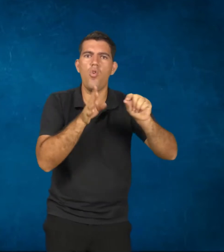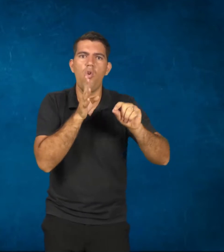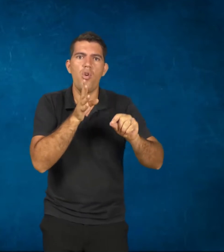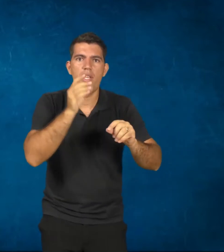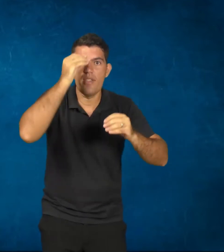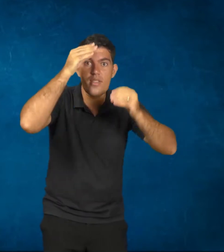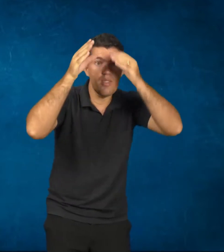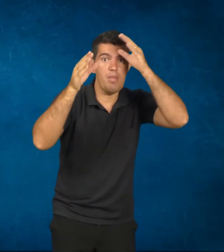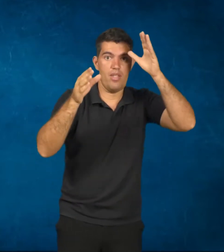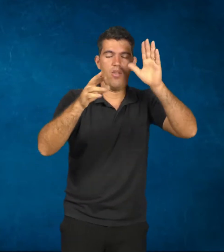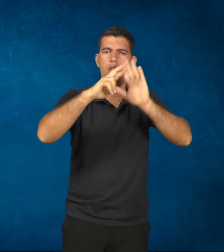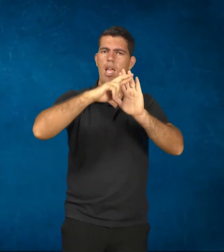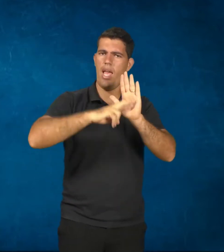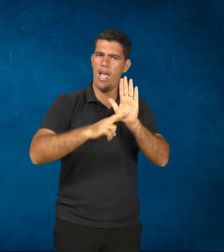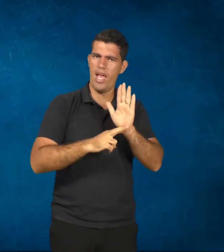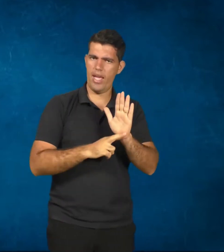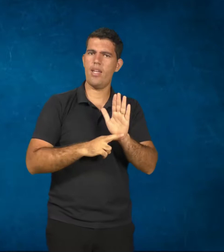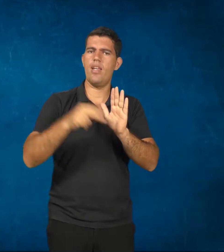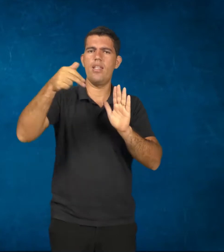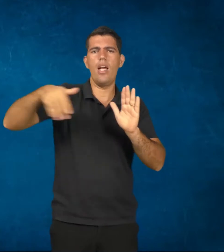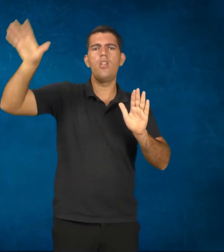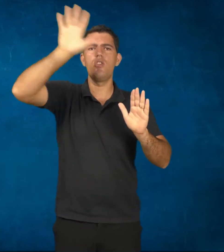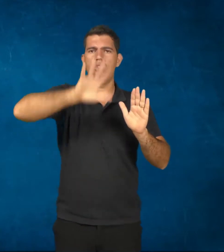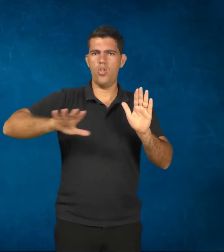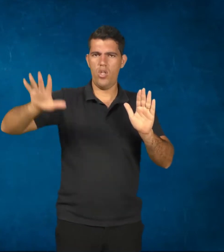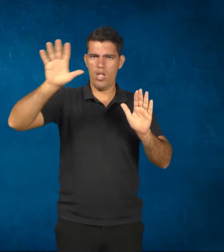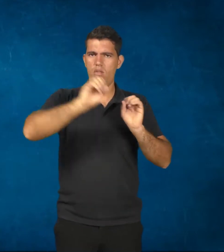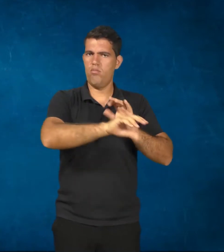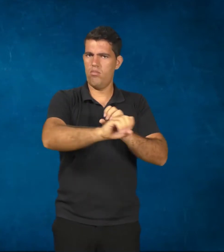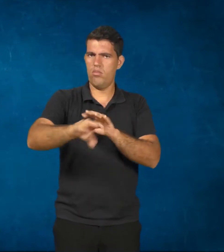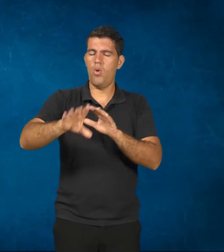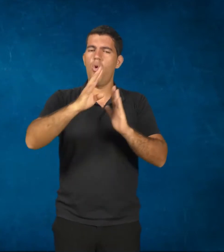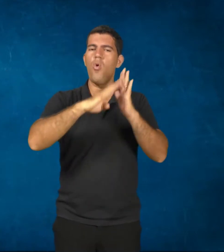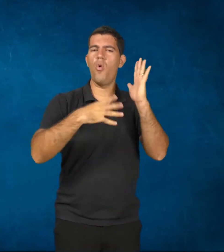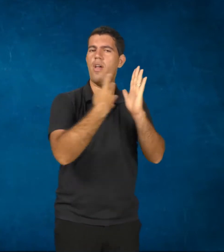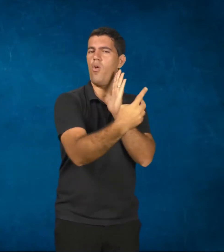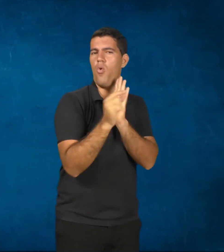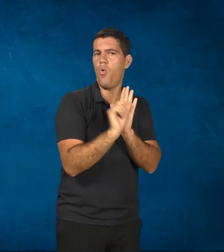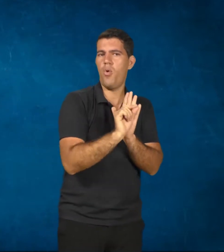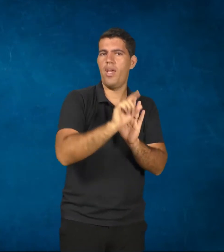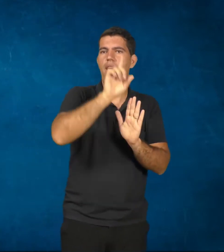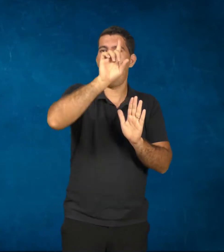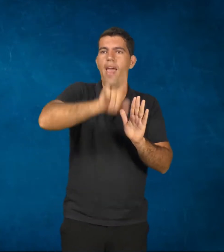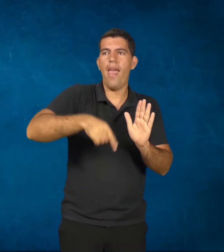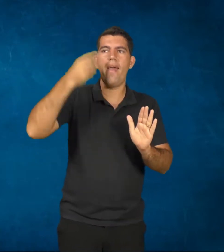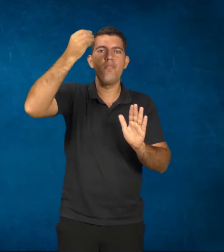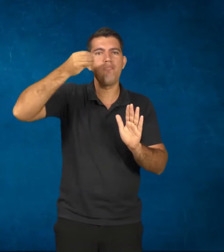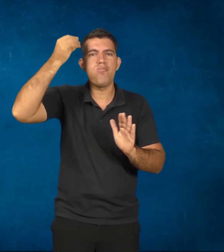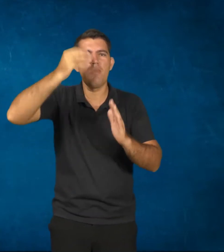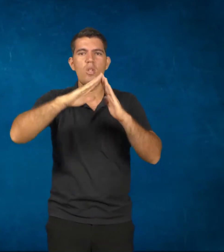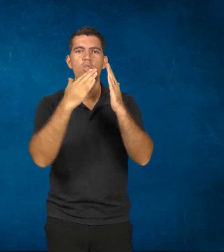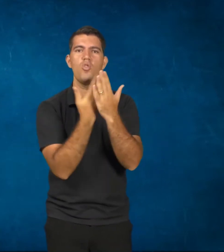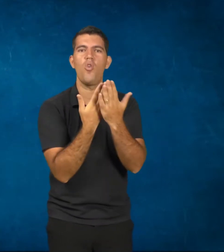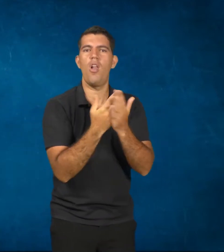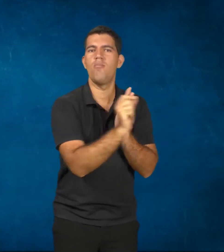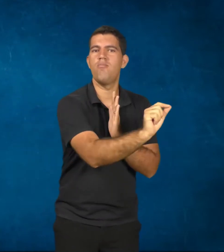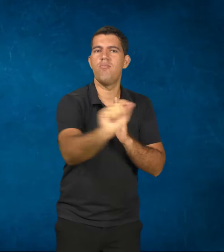De acordo com as diretrizes curriculares nacionais, currículo é constituído pelas experiências escolares que se desdobram